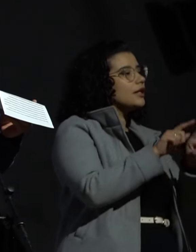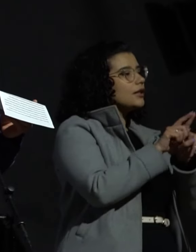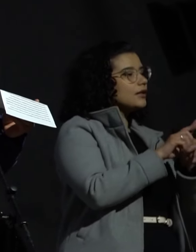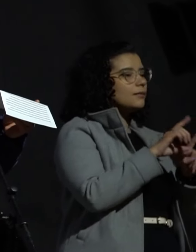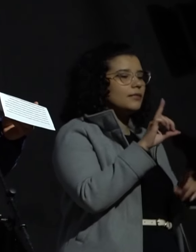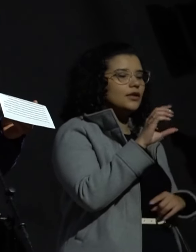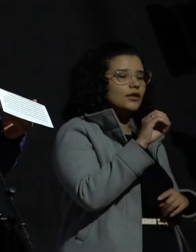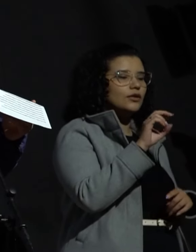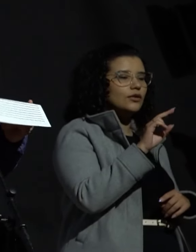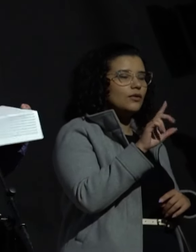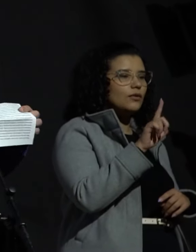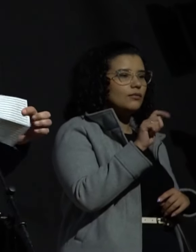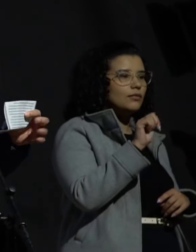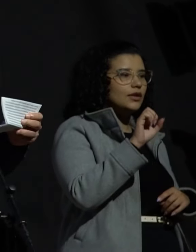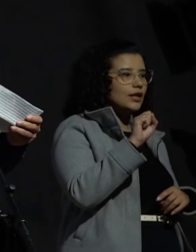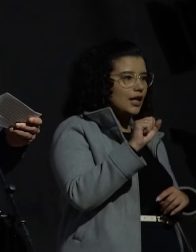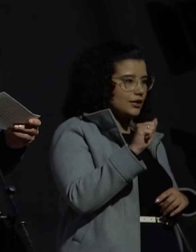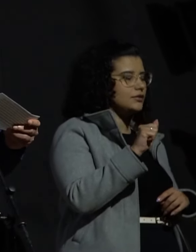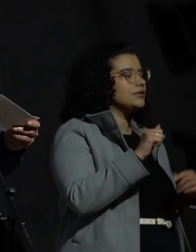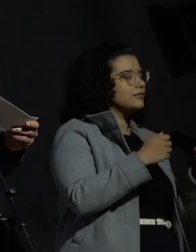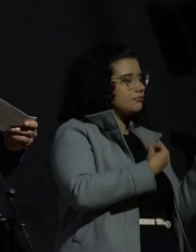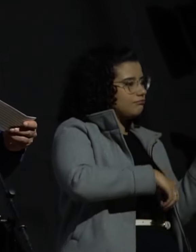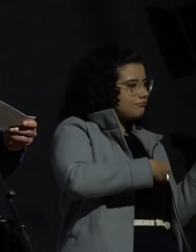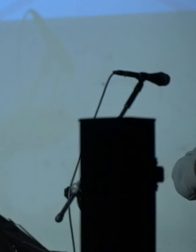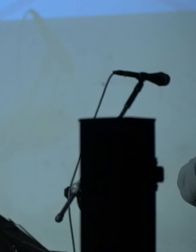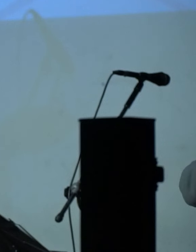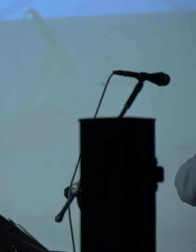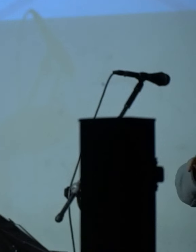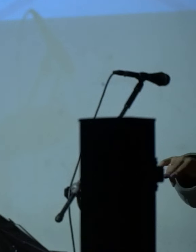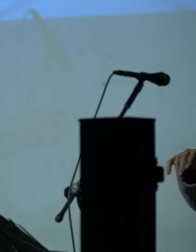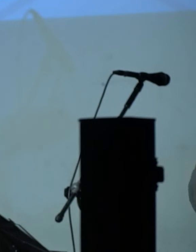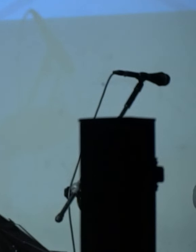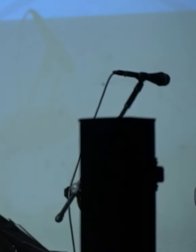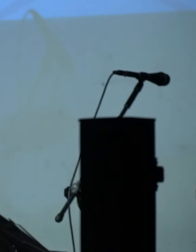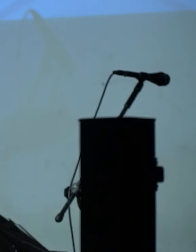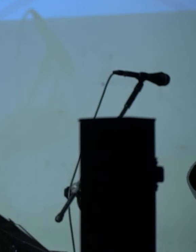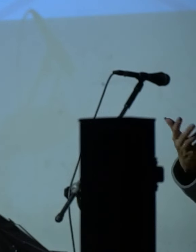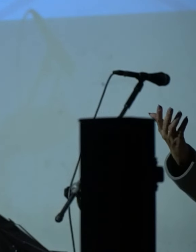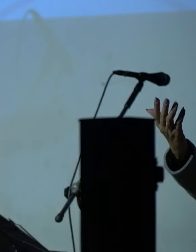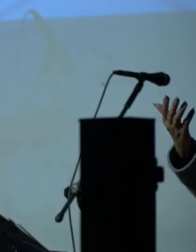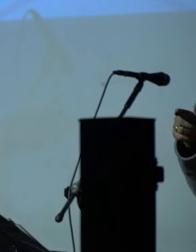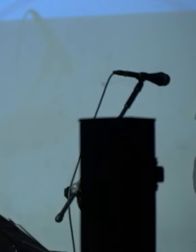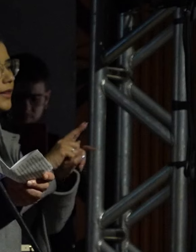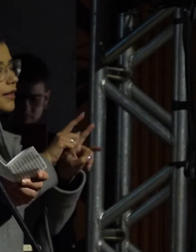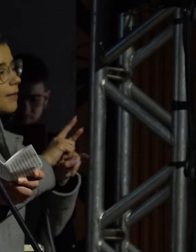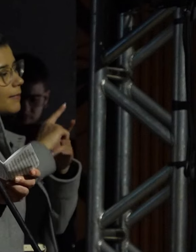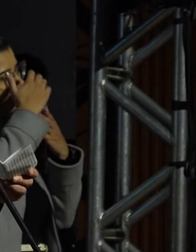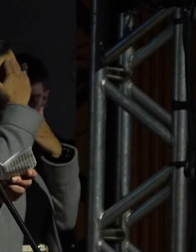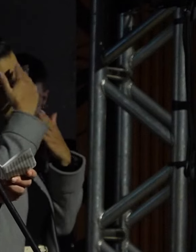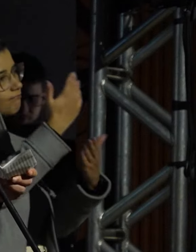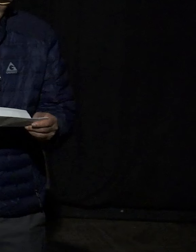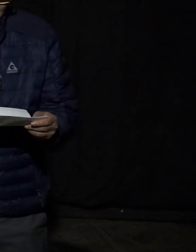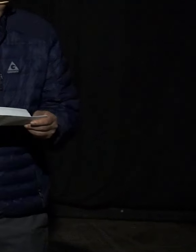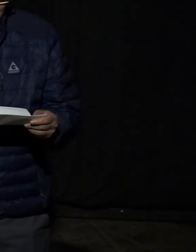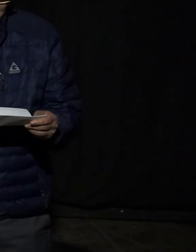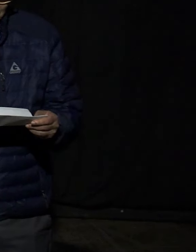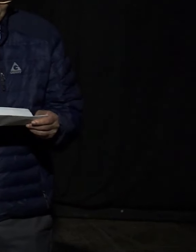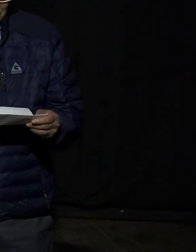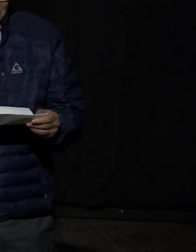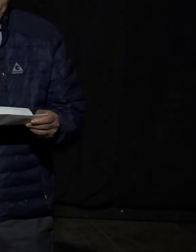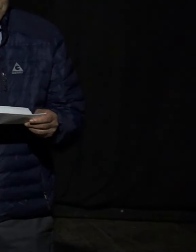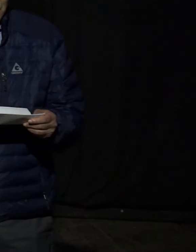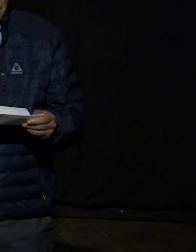Douglas Alonso, na percussão. Gostaria de me registrar os nossos profundos agradecimentos